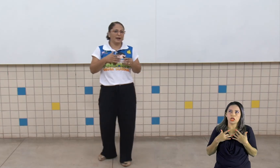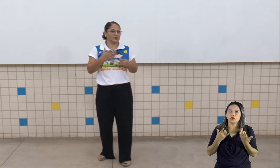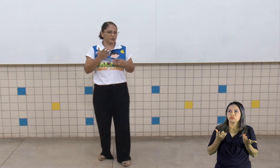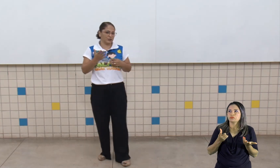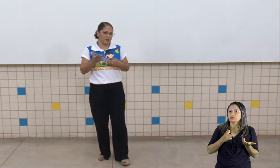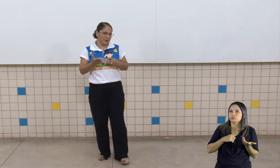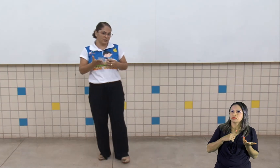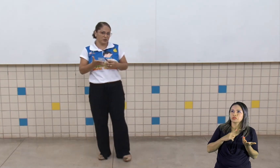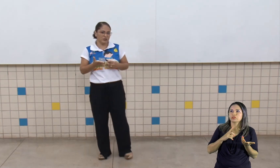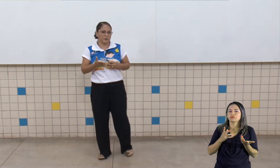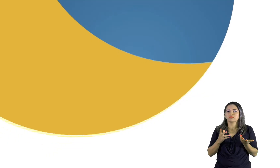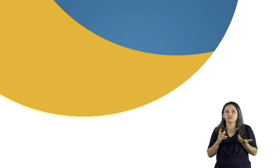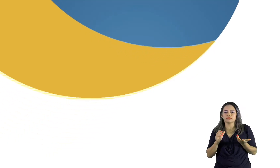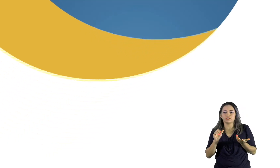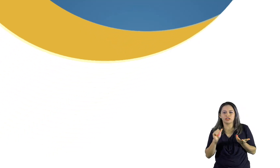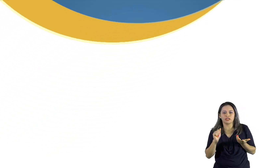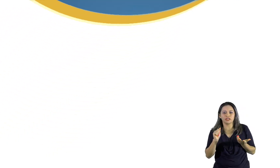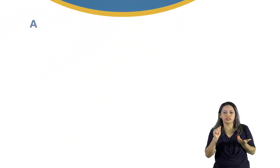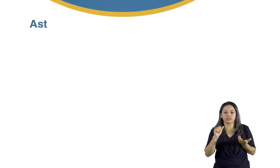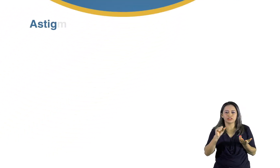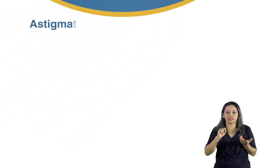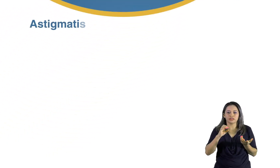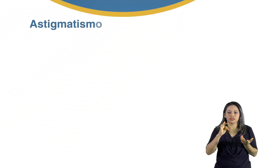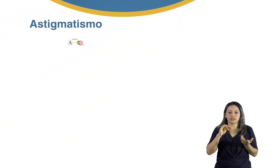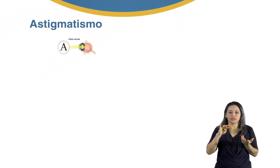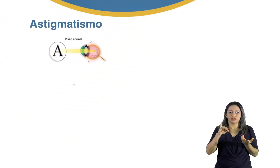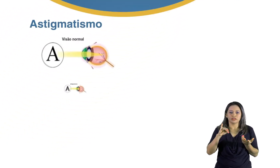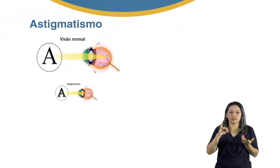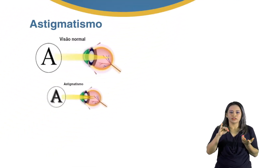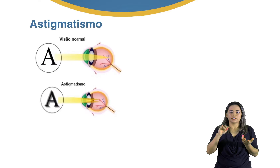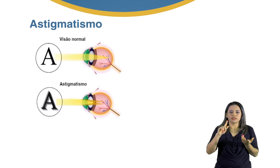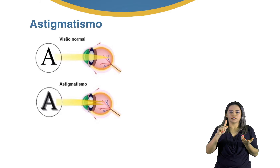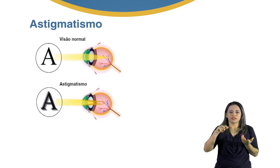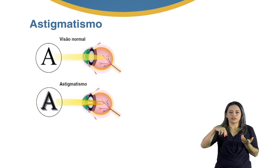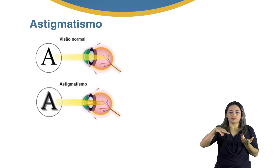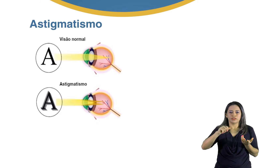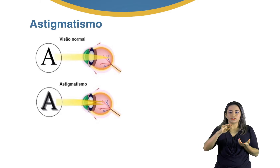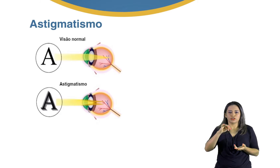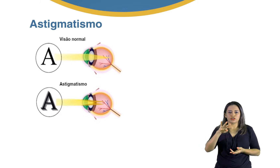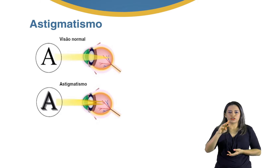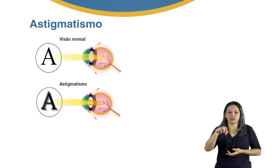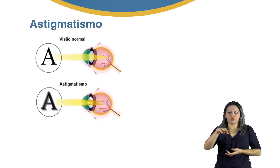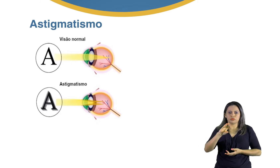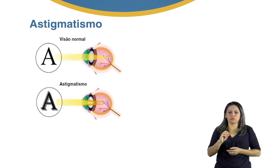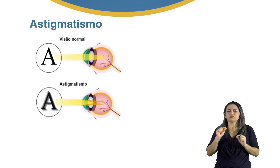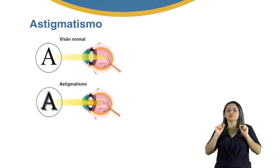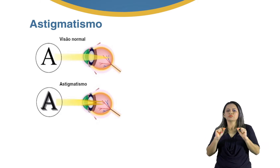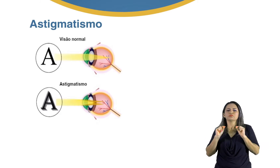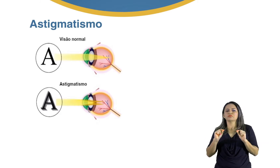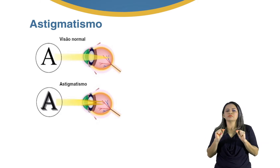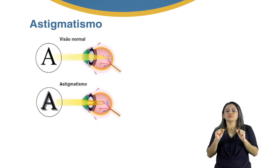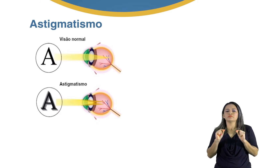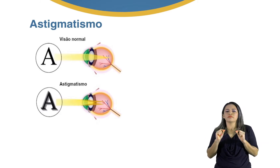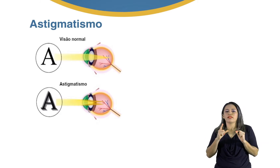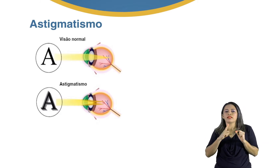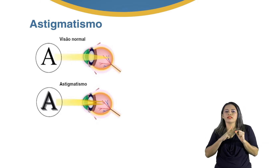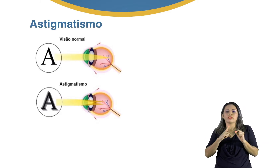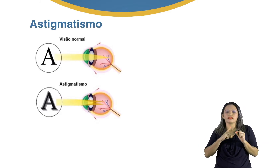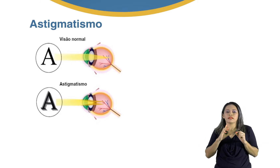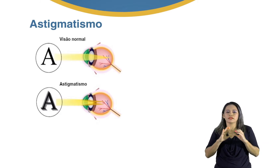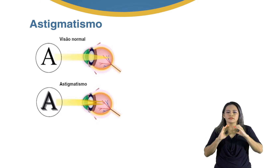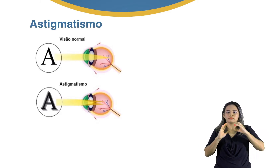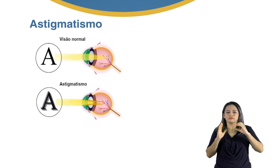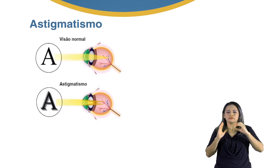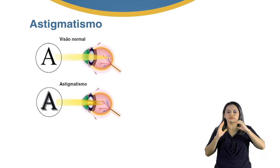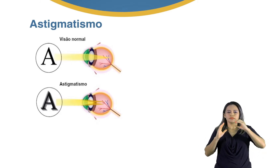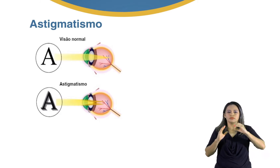de astigmatismo. O que é o astigmatismo? O astigmatismo consiste no fato de que as superfícies